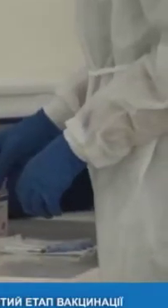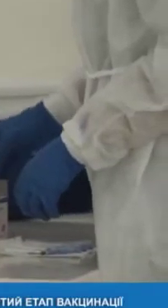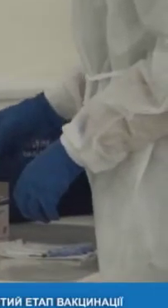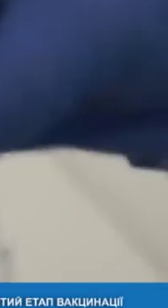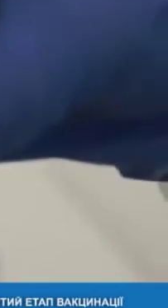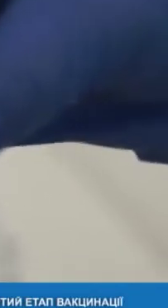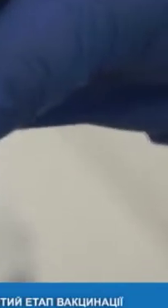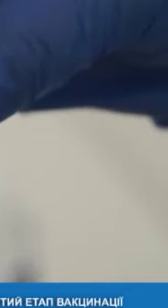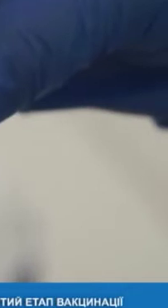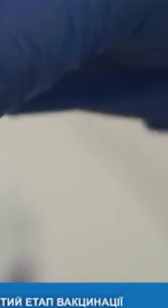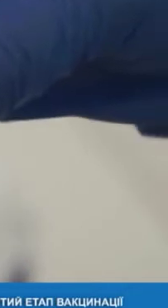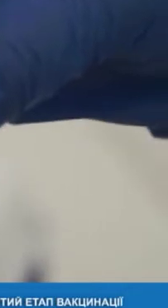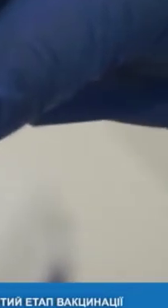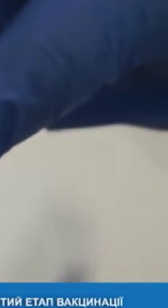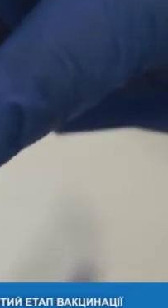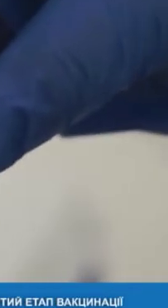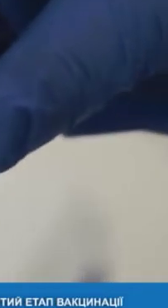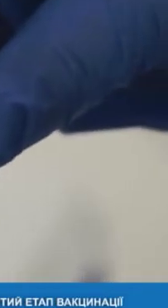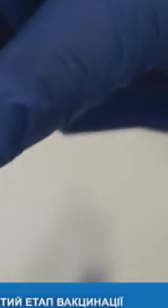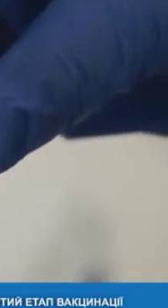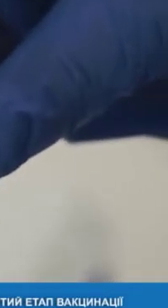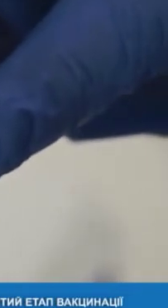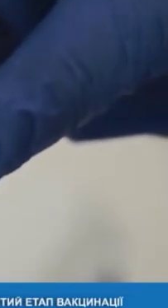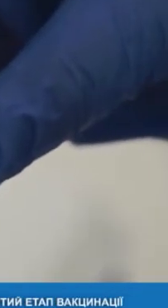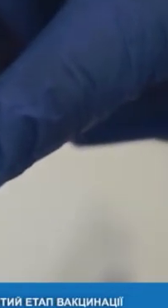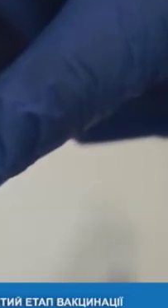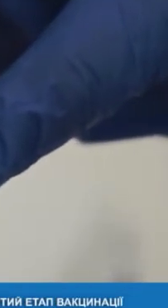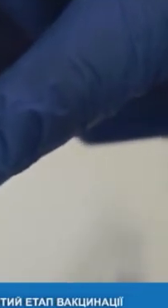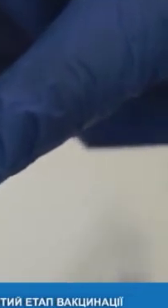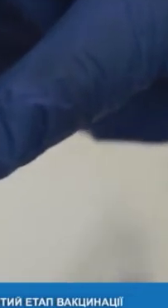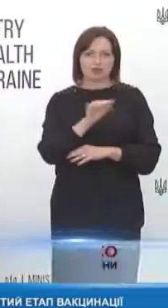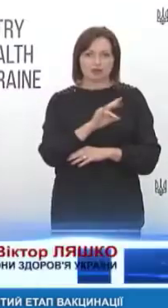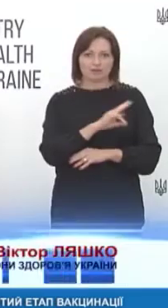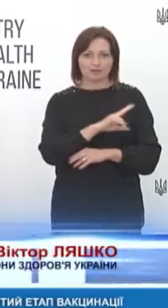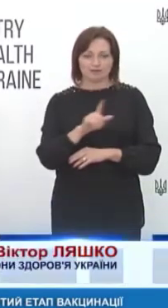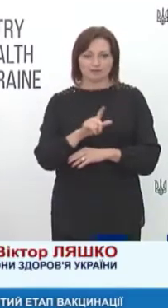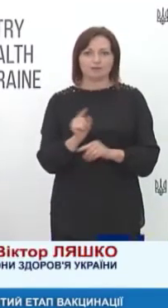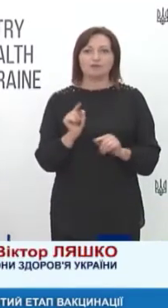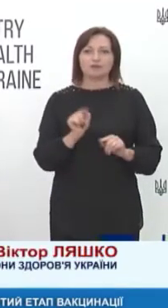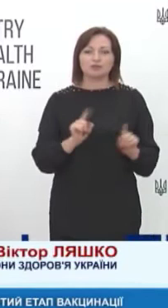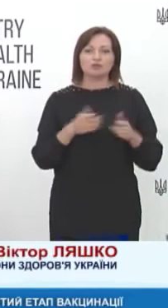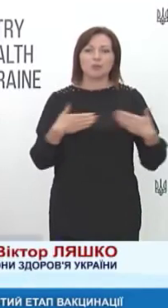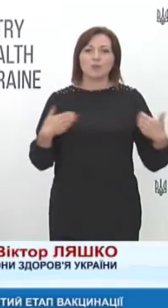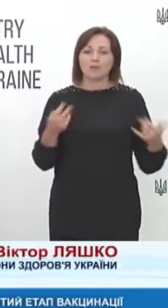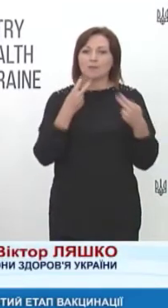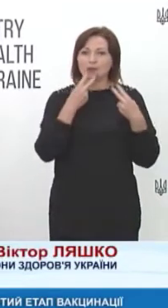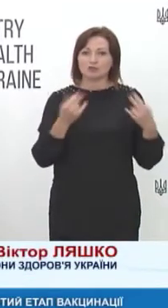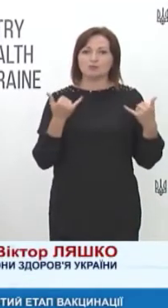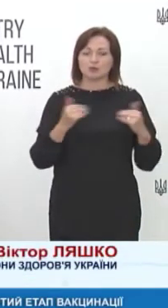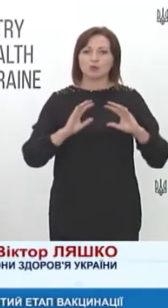угрожающем штамме Дельта, и прививку он рассматривает как возможность уберечься от болезни. То, что мы видим сегодня в мире,